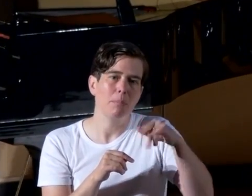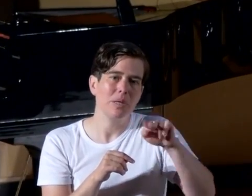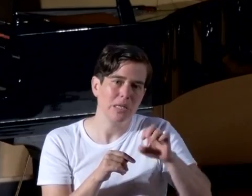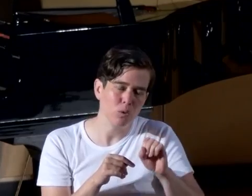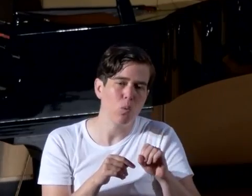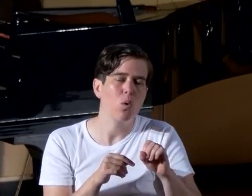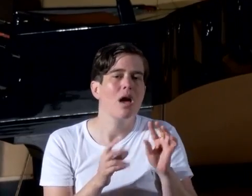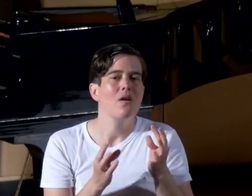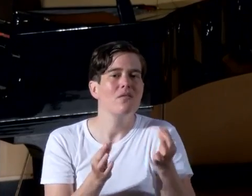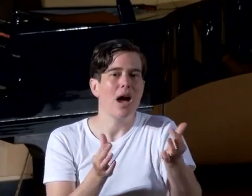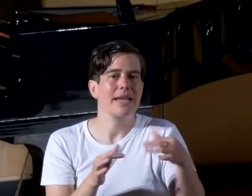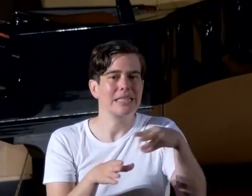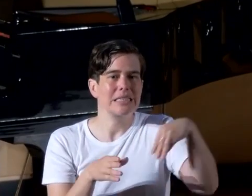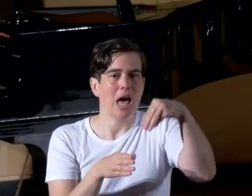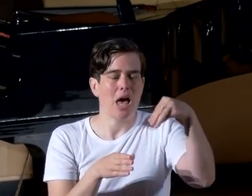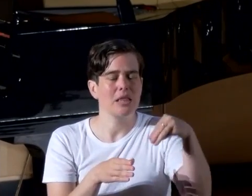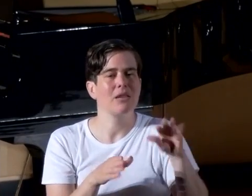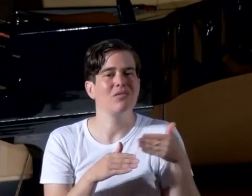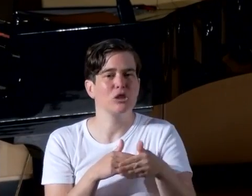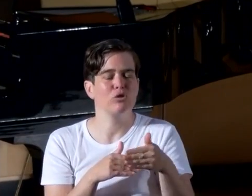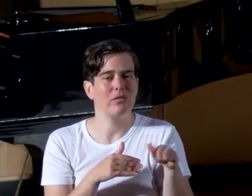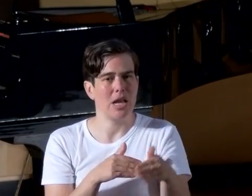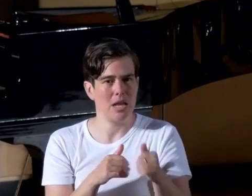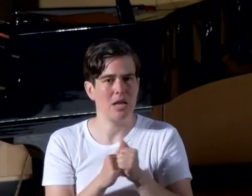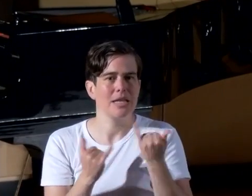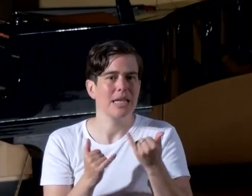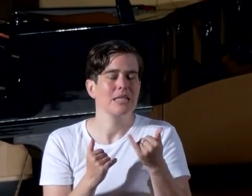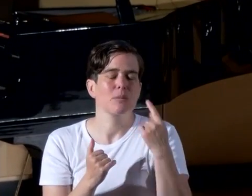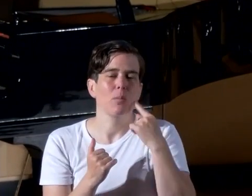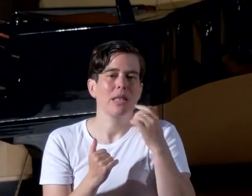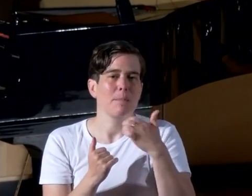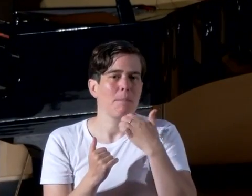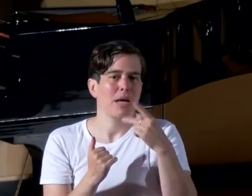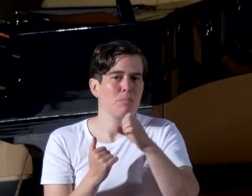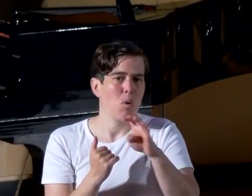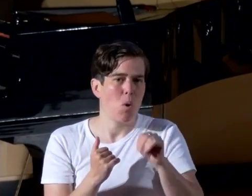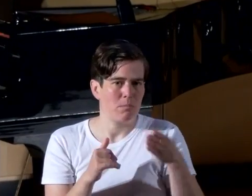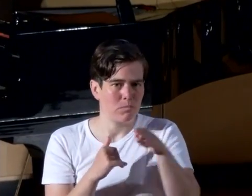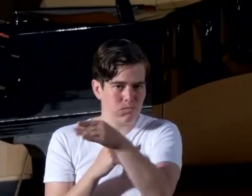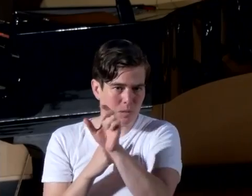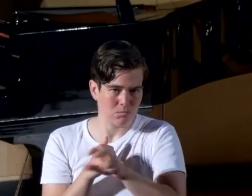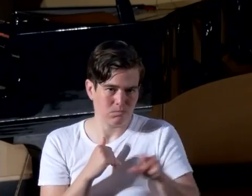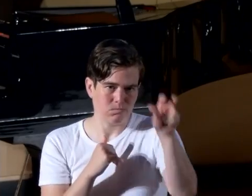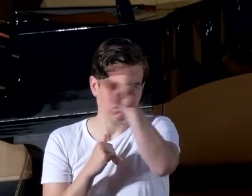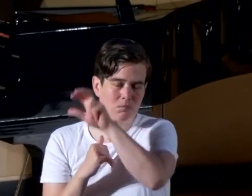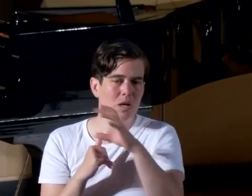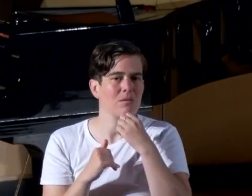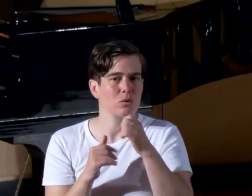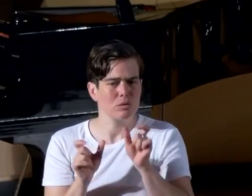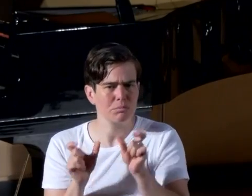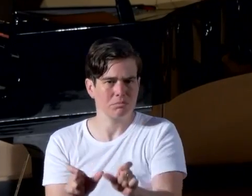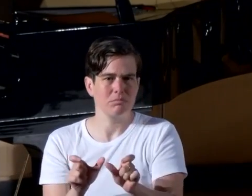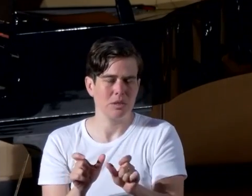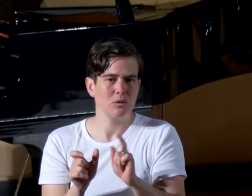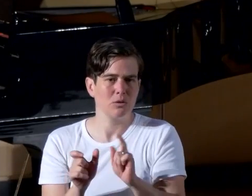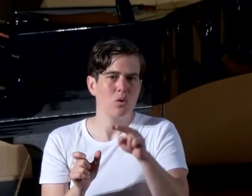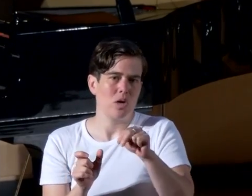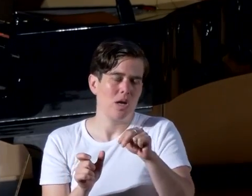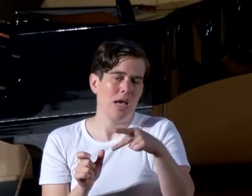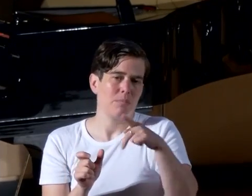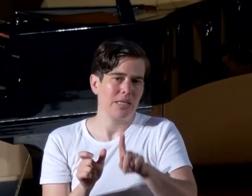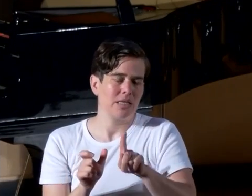Fischfilet, die durch Mecklenburg-Vorpommern derzeit touren, um da verhindern zu wollen, dass die NPD wieder